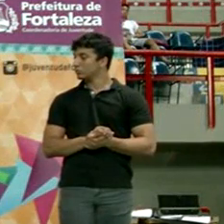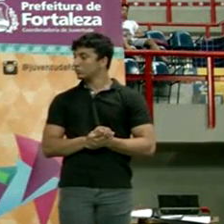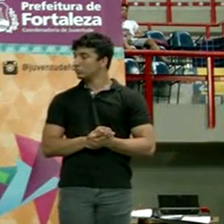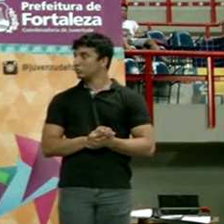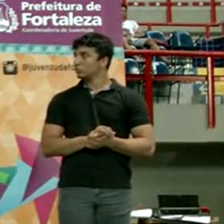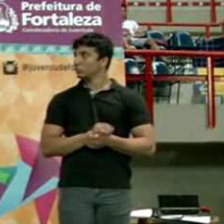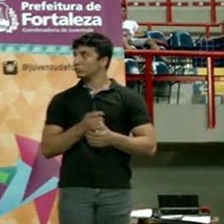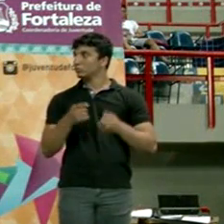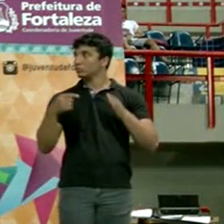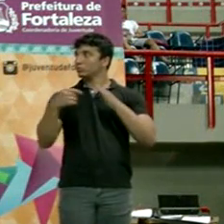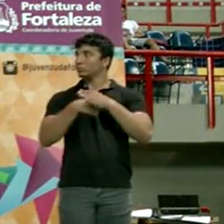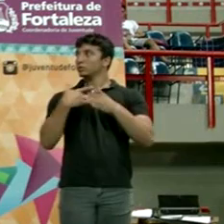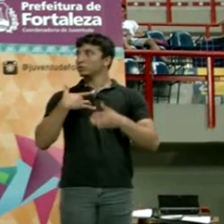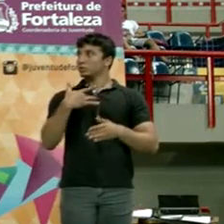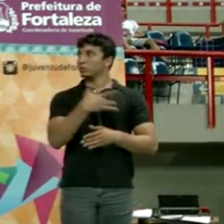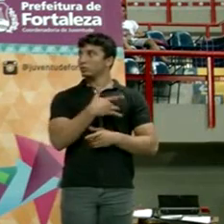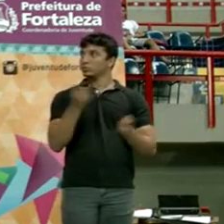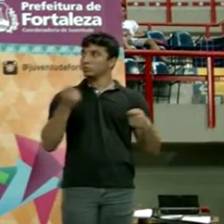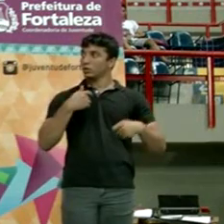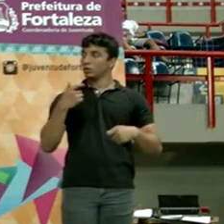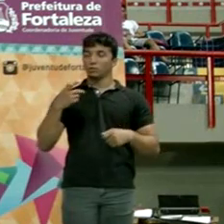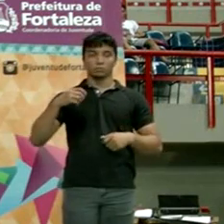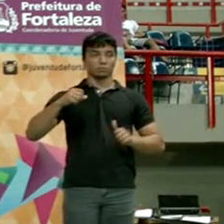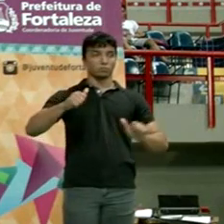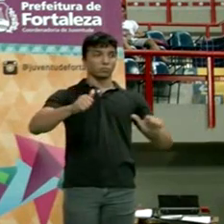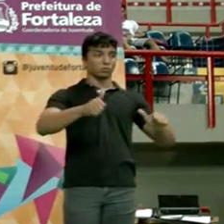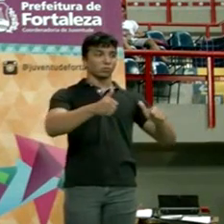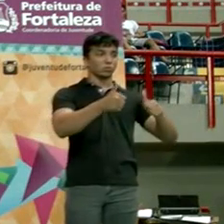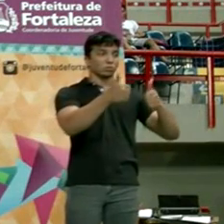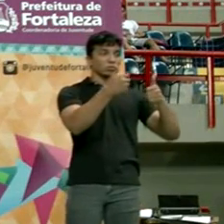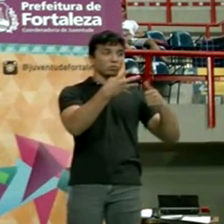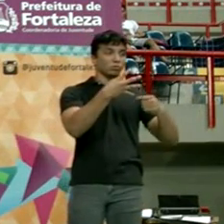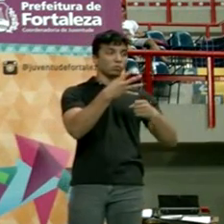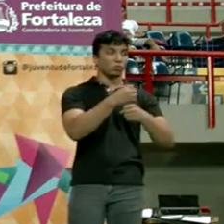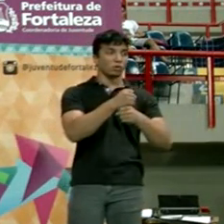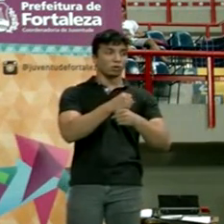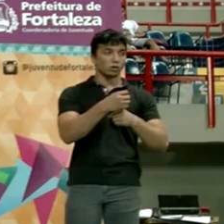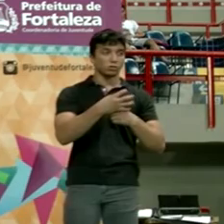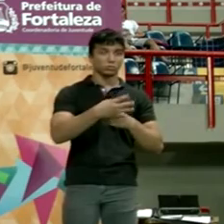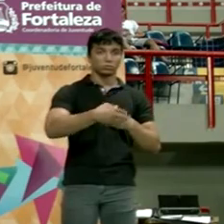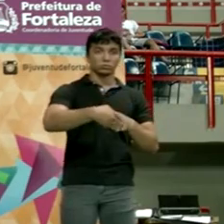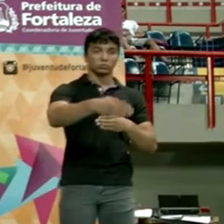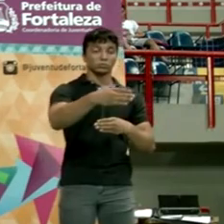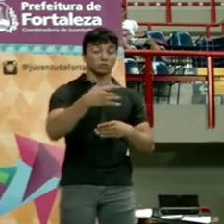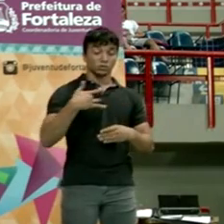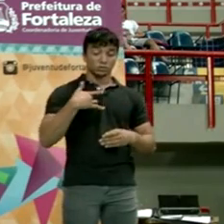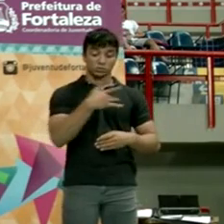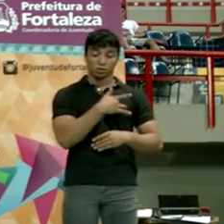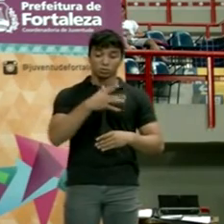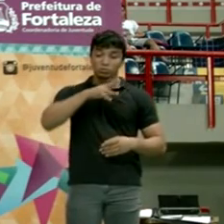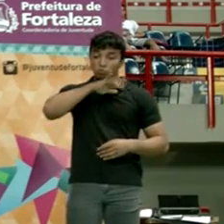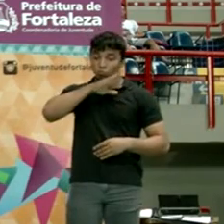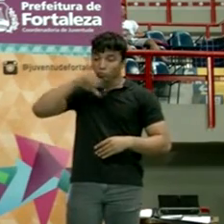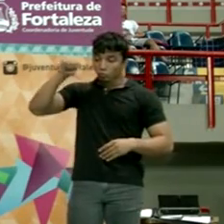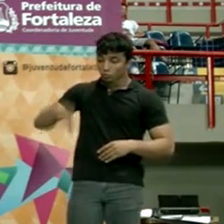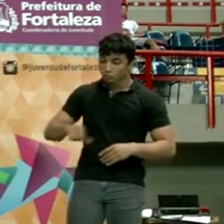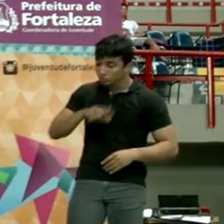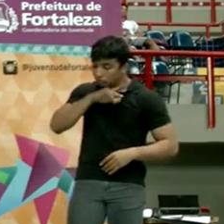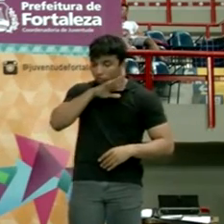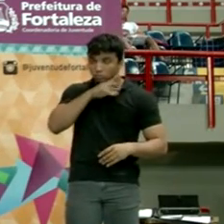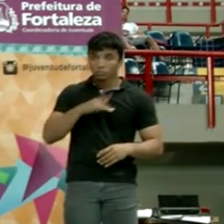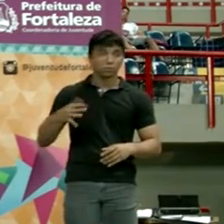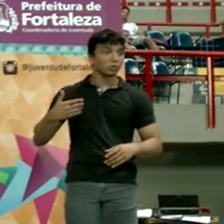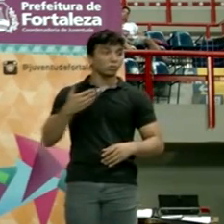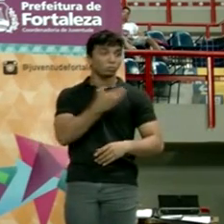Está perguntando se a saúde tem como melhorar nos próximos 4 anos. Pessoal, a saúde é muito ruim no Brasil,